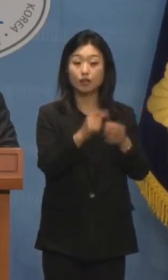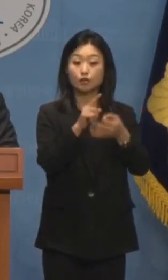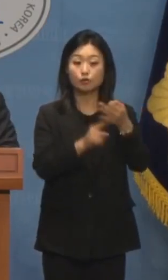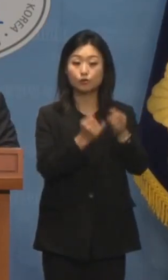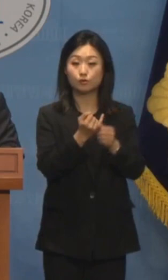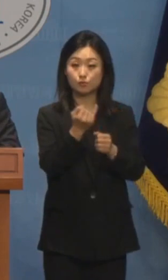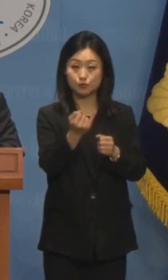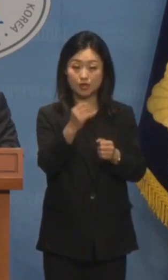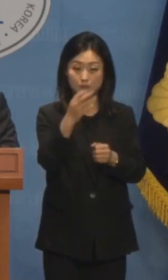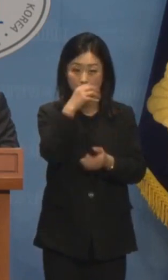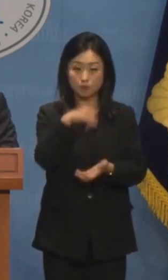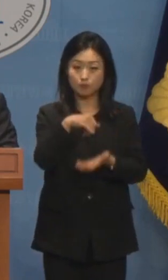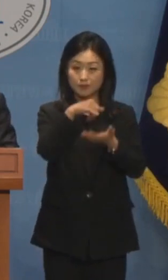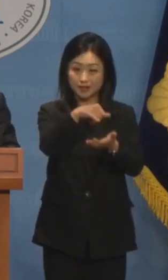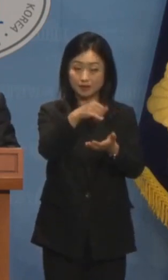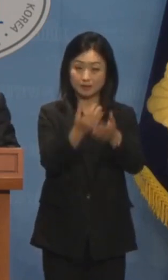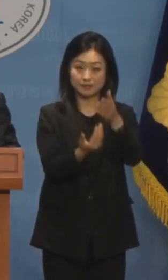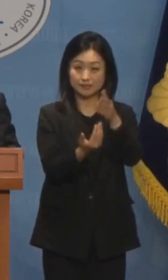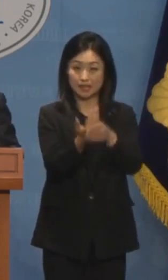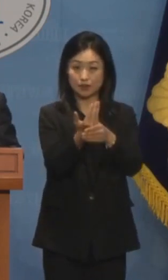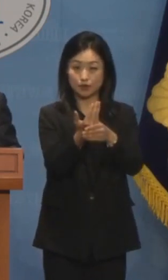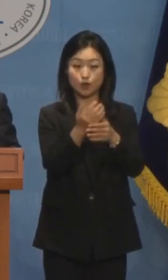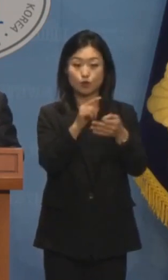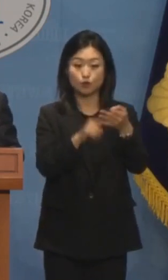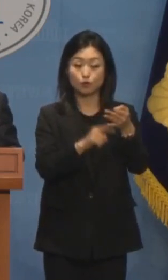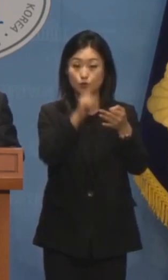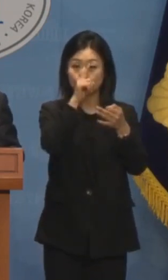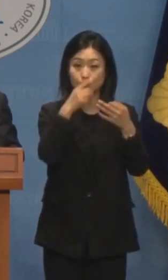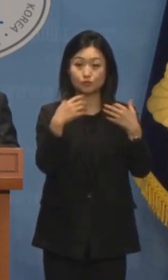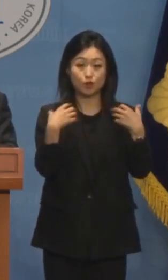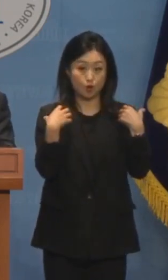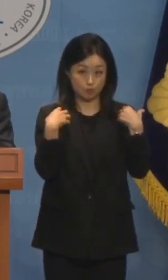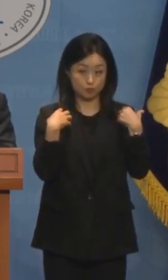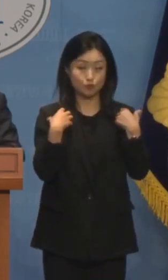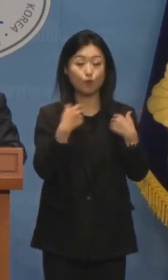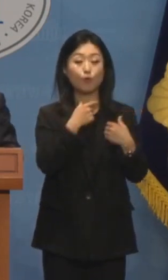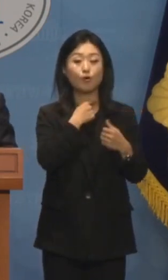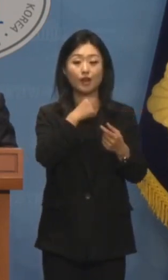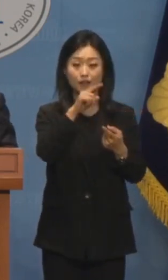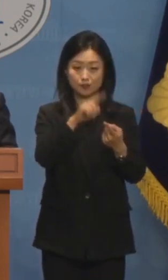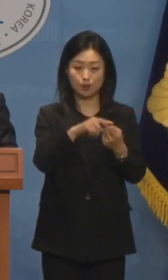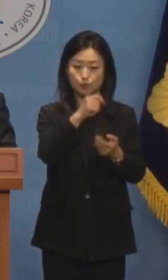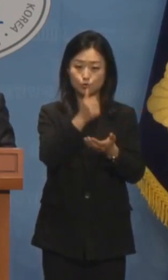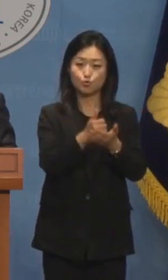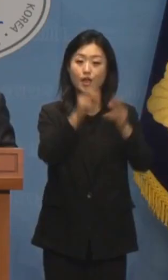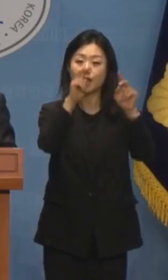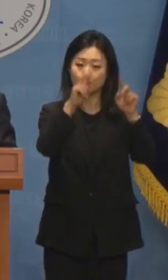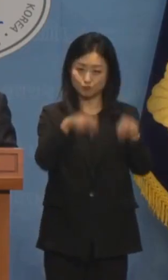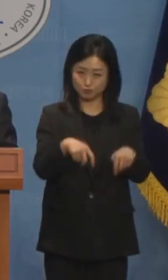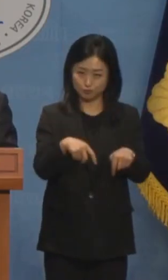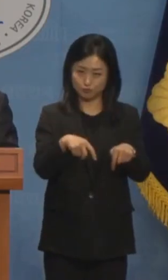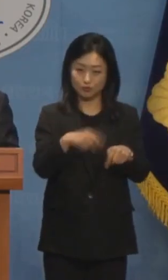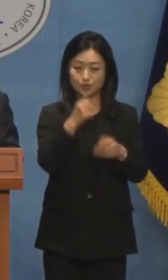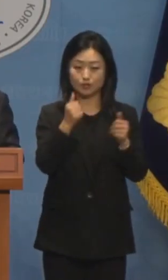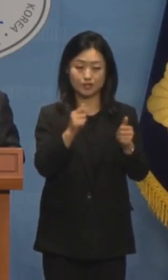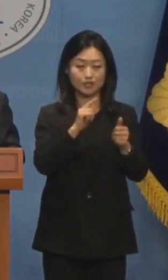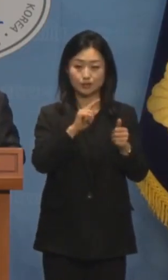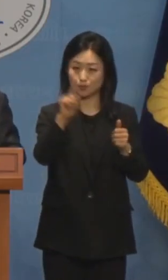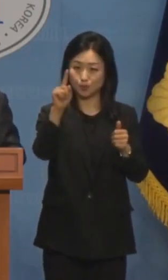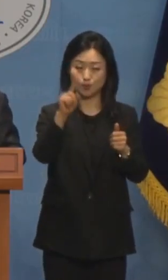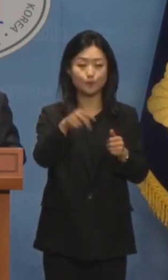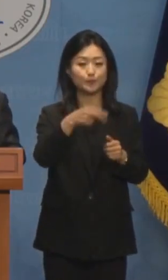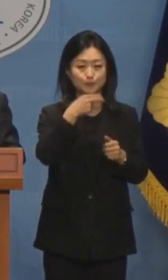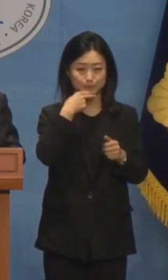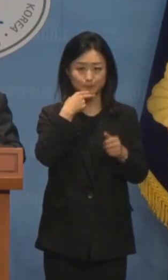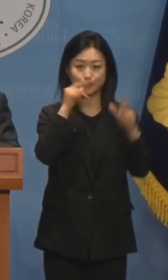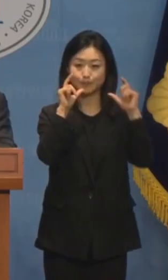여사 명품백 수수 의혹은 윤석열 정권이 의도한 바대로 무혐의, 불기소 처분으로 종결될